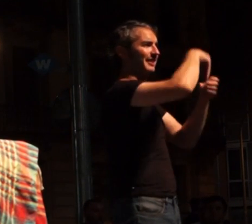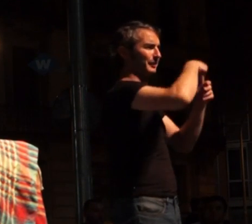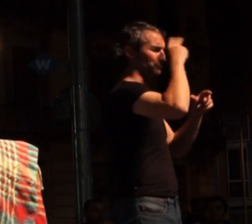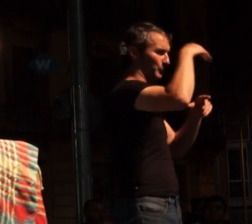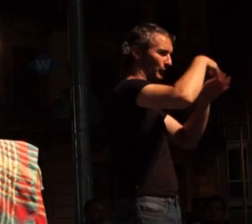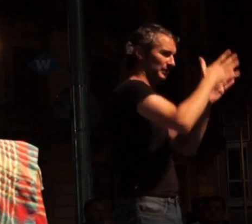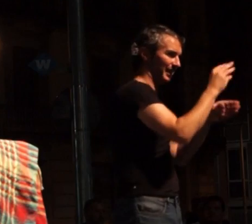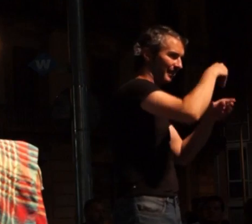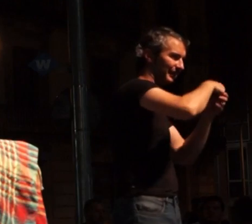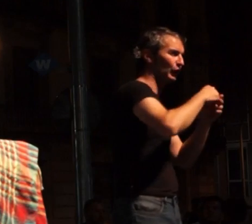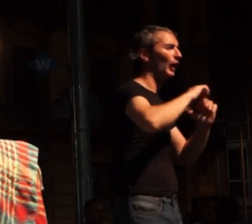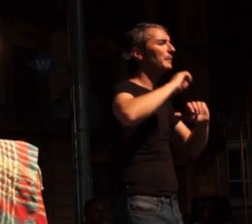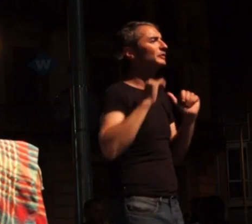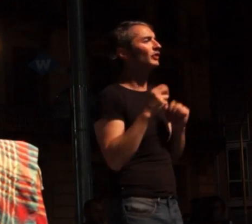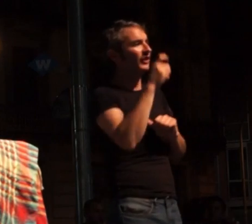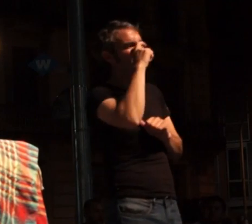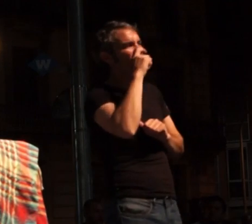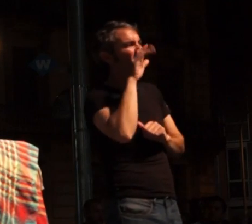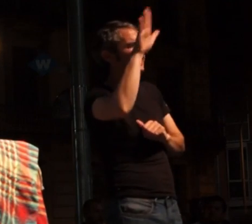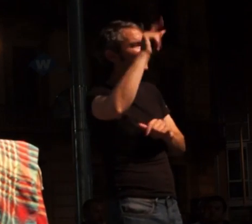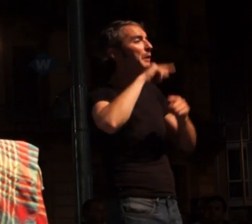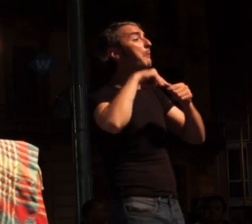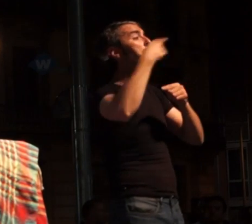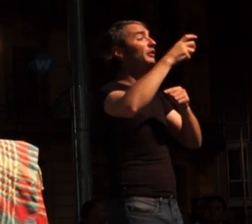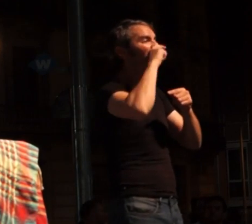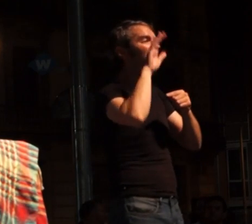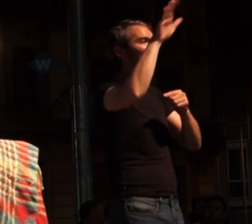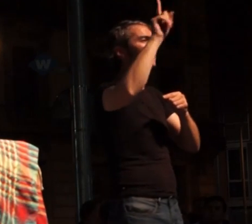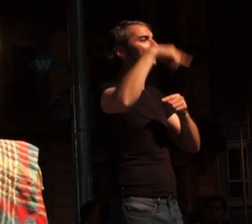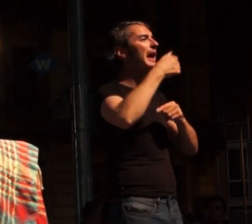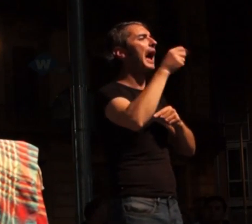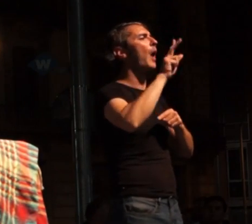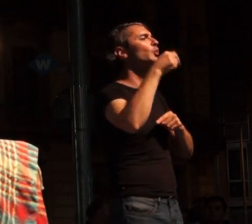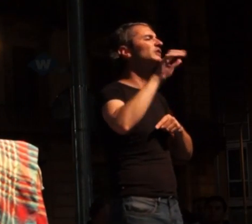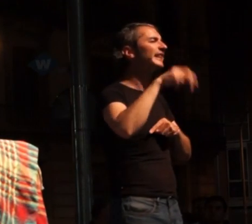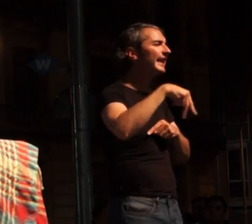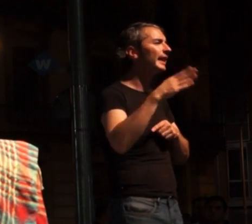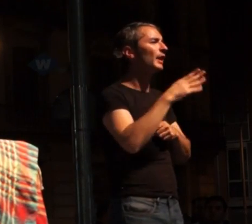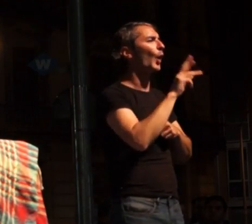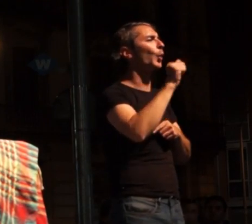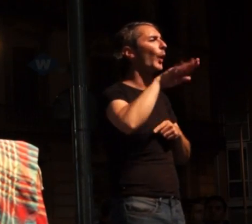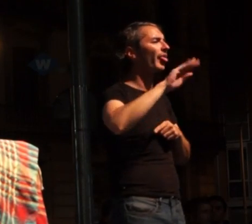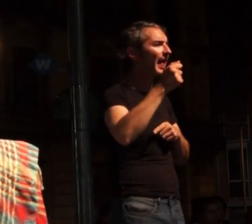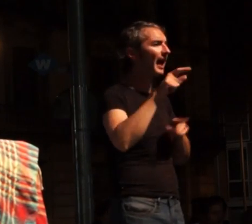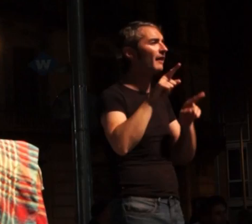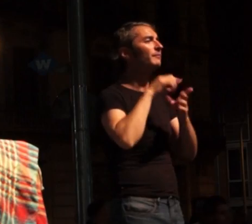presons franquistes i a les postfranquistes també, com l'Agustín Rueda, de Sallent.